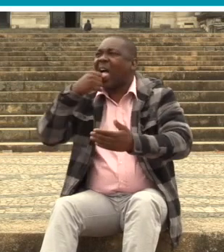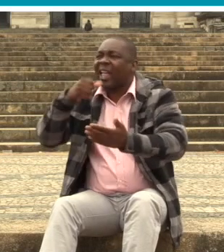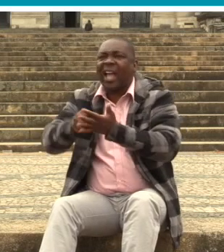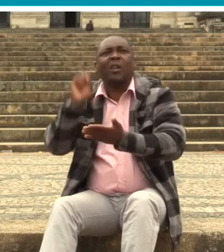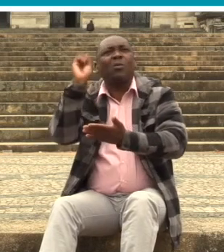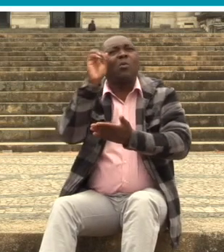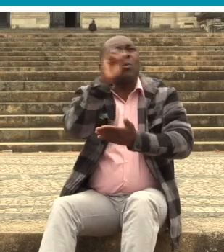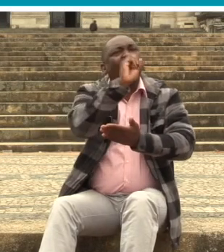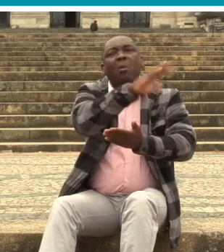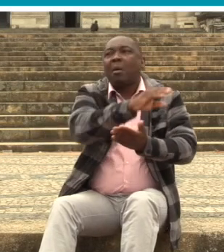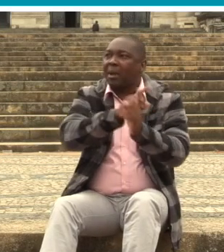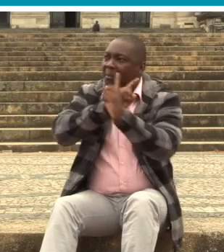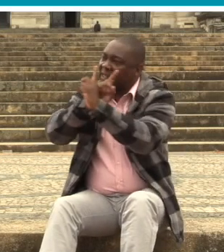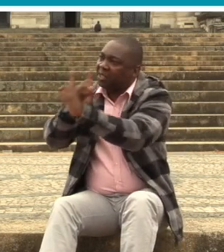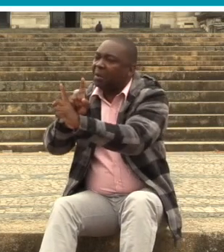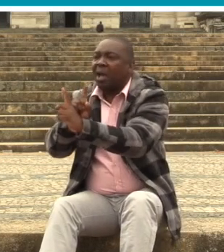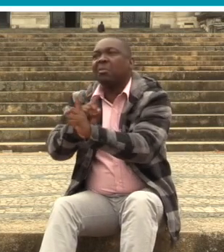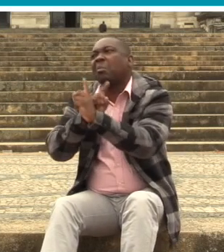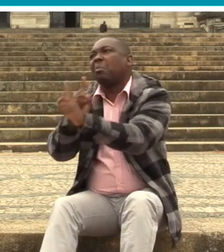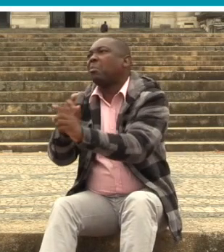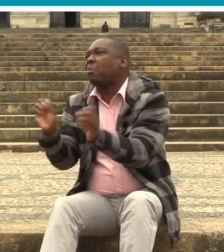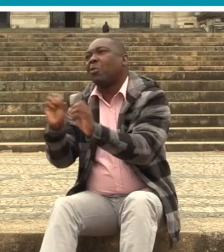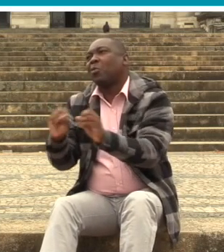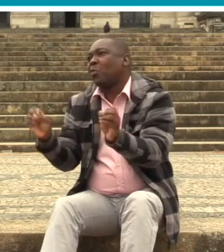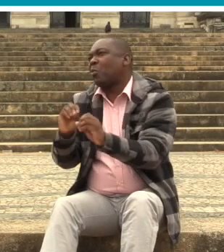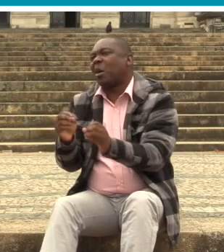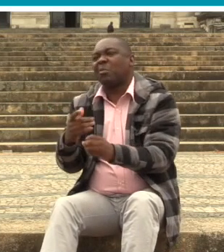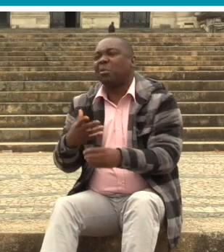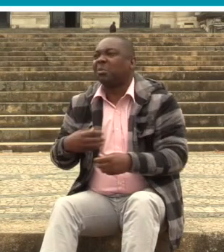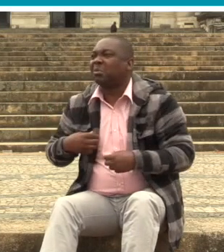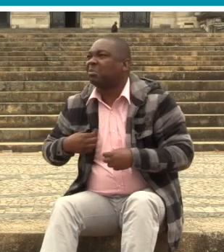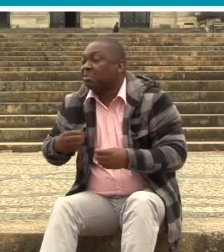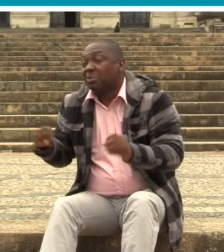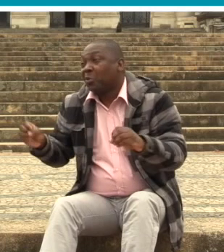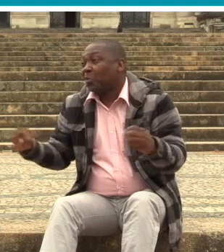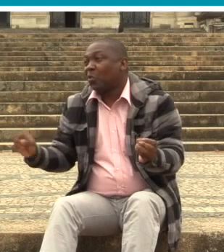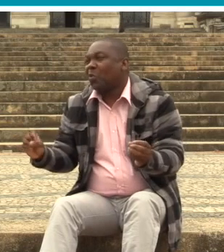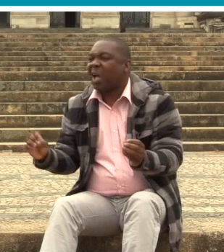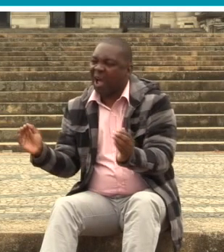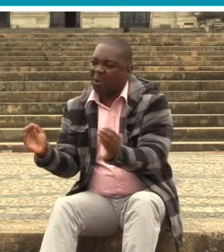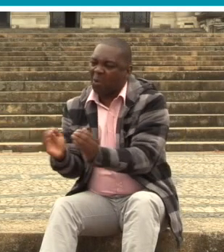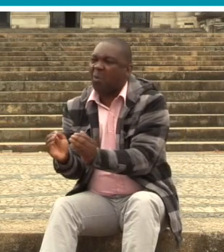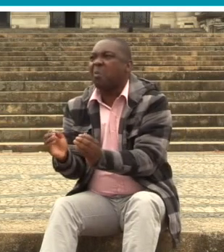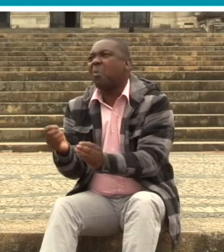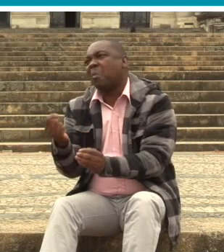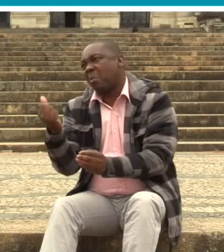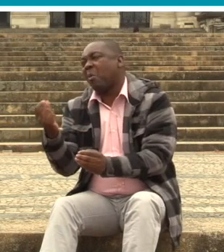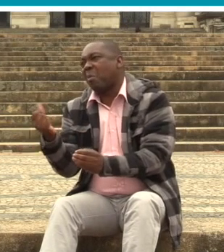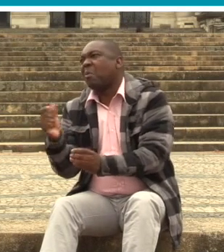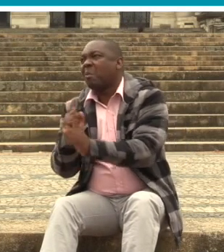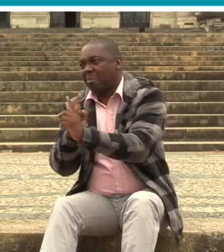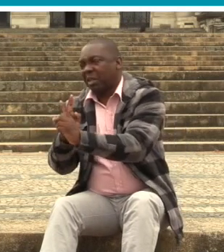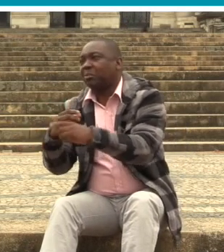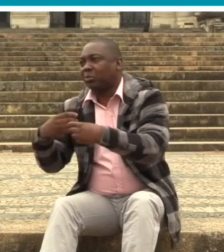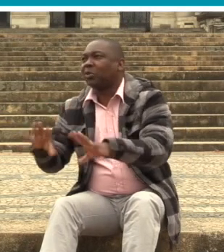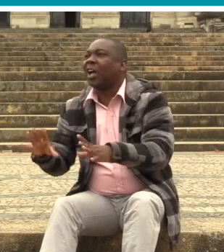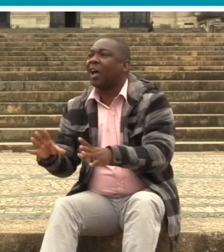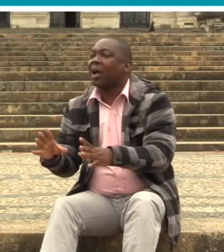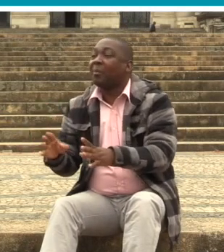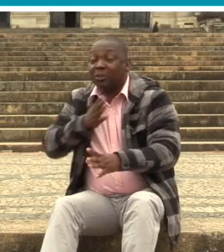neste momento, criamos outra forma e enviamos a carta para diferentes instituições, mas não temos tido muita aderência.